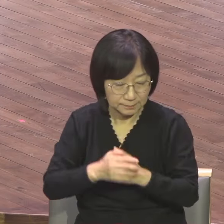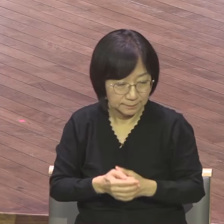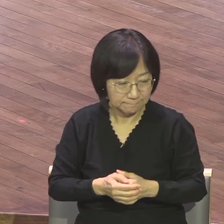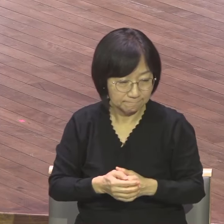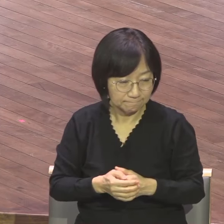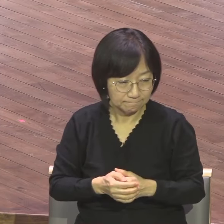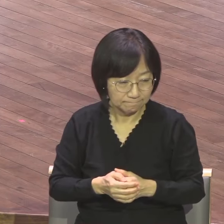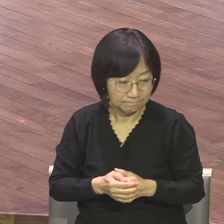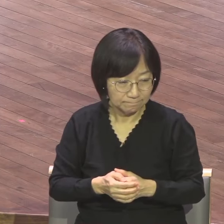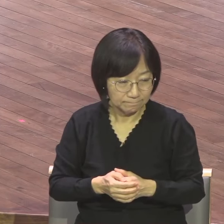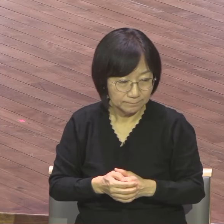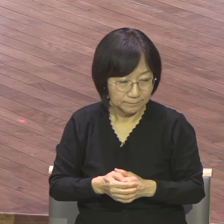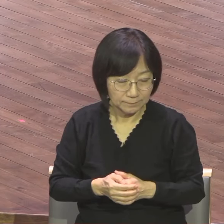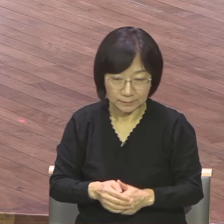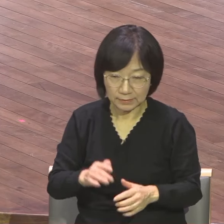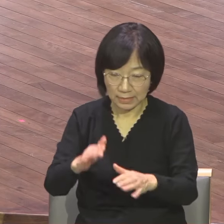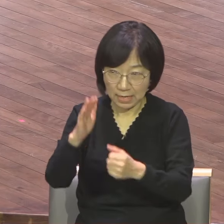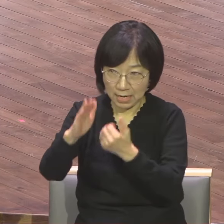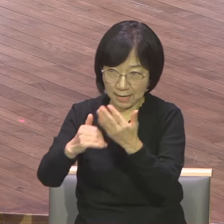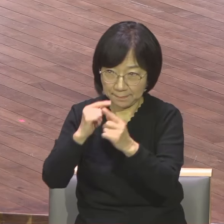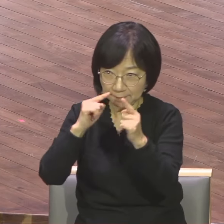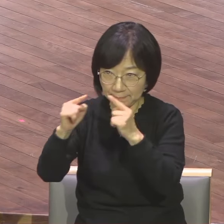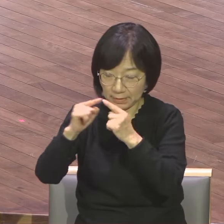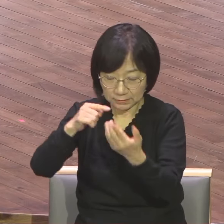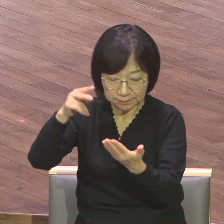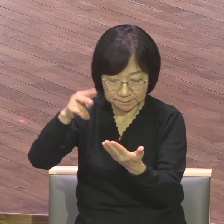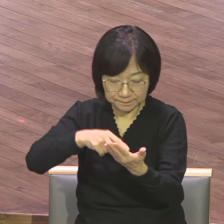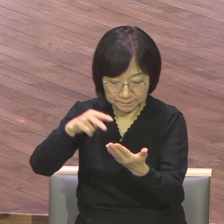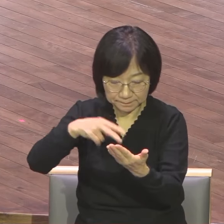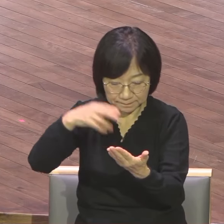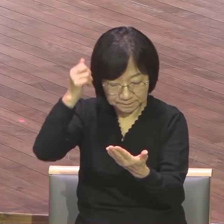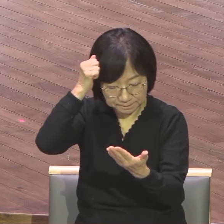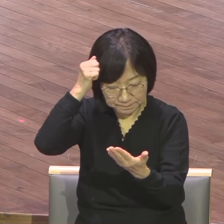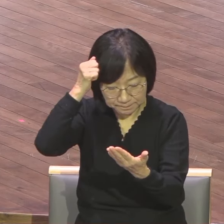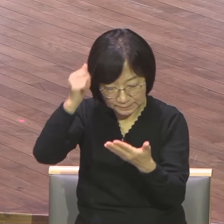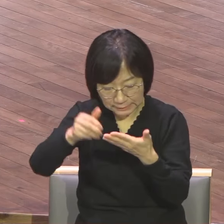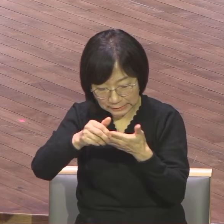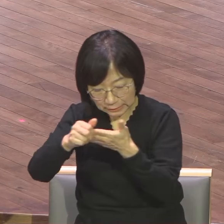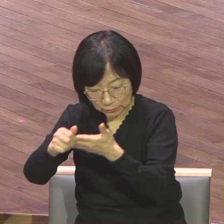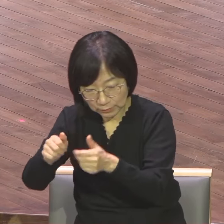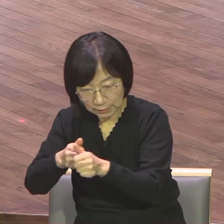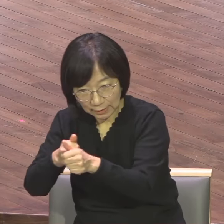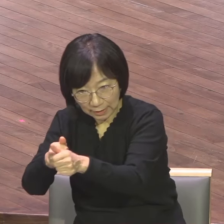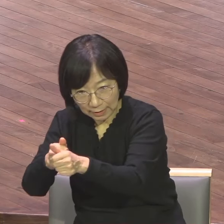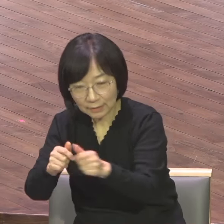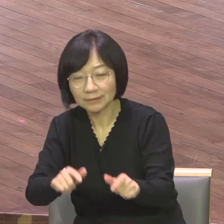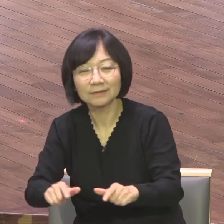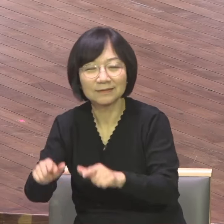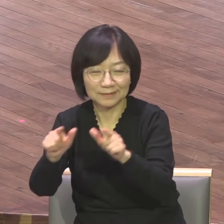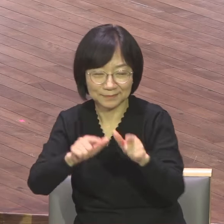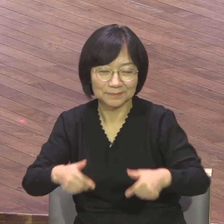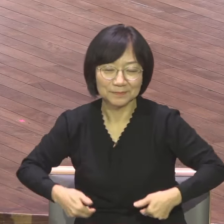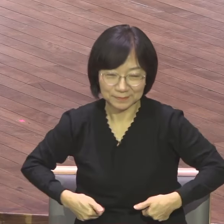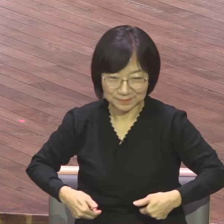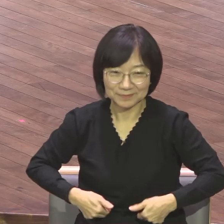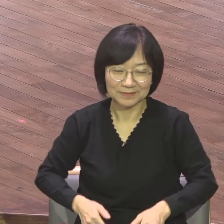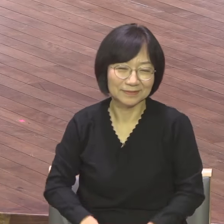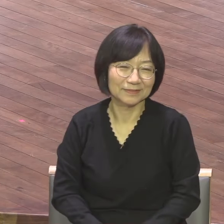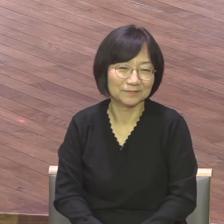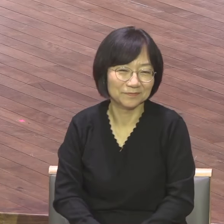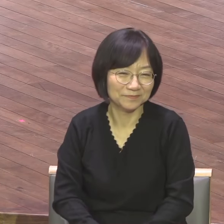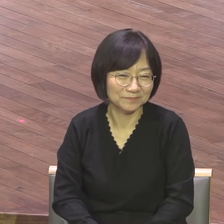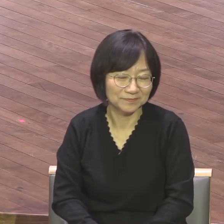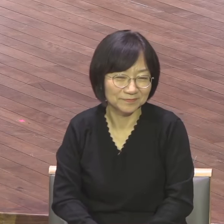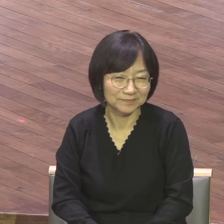말해서 하나님의 말씀 인도를 받는 삶, 하나님의 말씀이 주도하는 삶. 인도 정도가